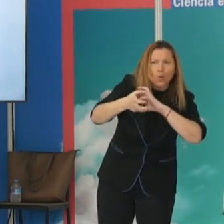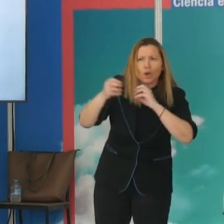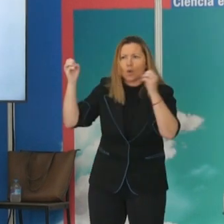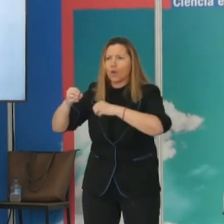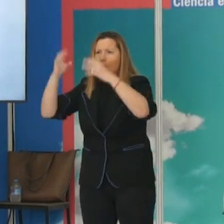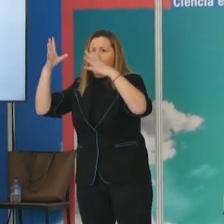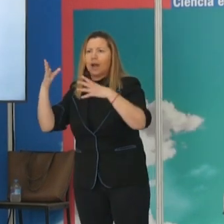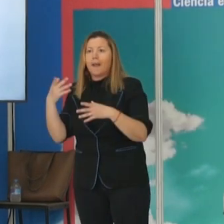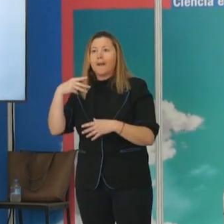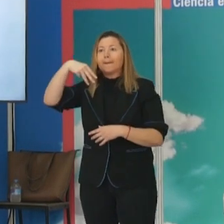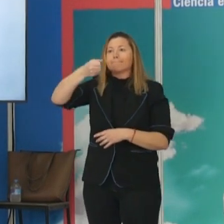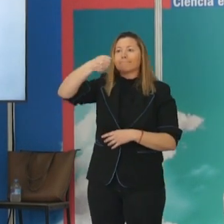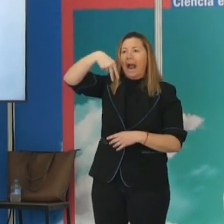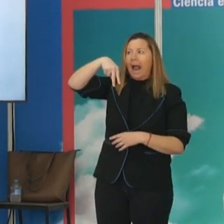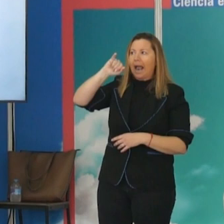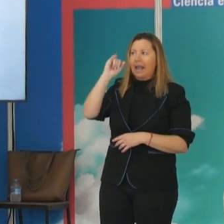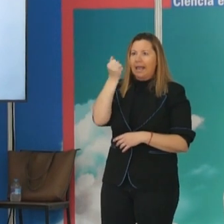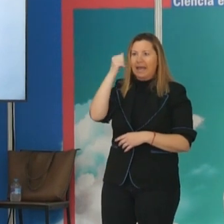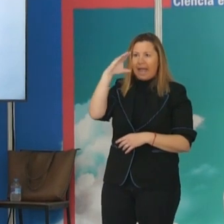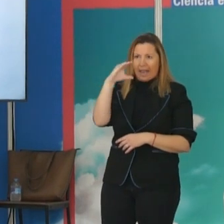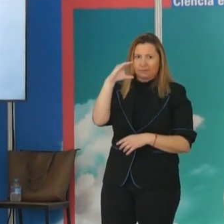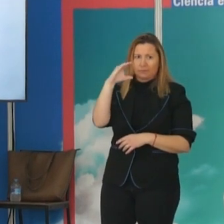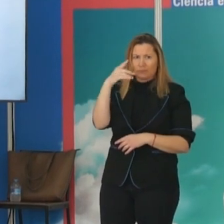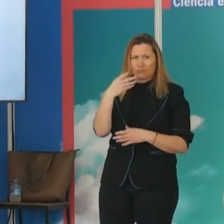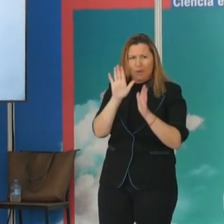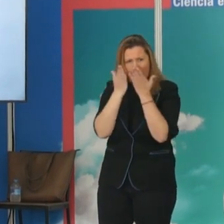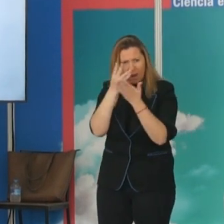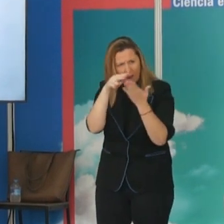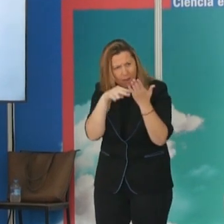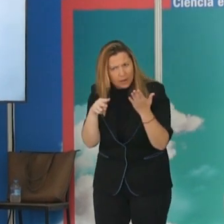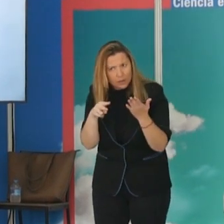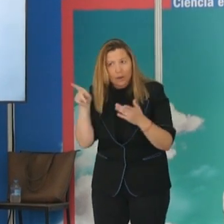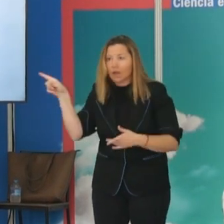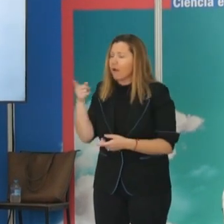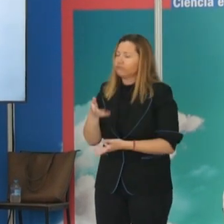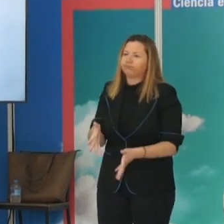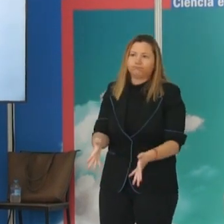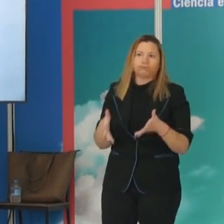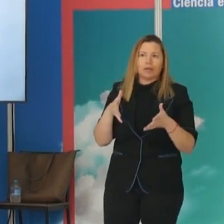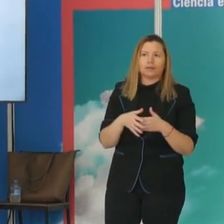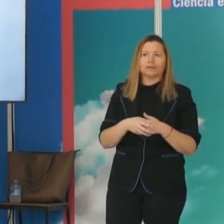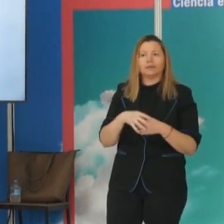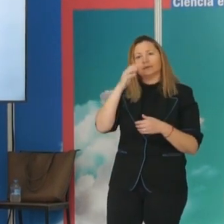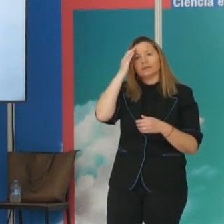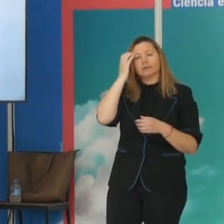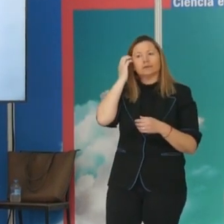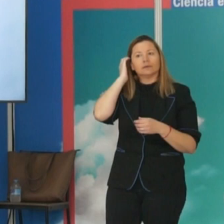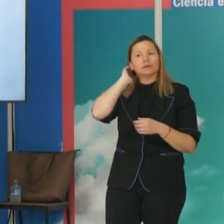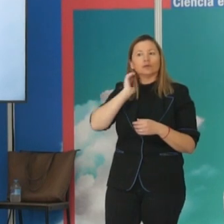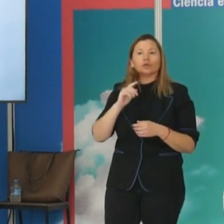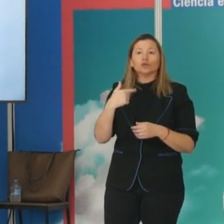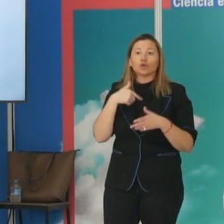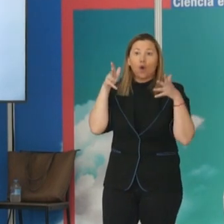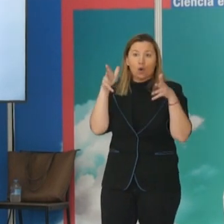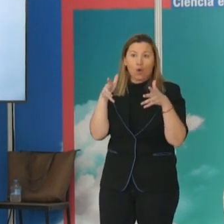libro, Maniac, no sé si lo habréis leído, pues también es una joya, también, ¿no? Yo